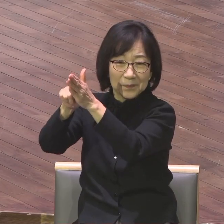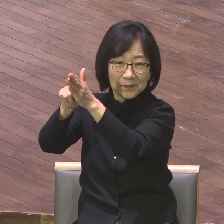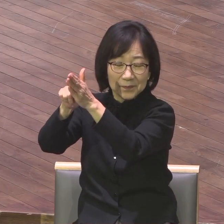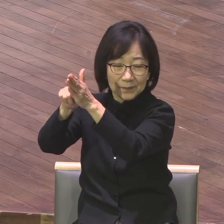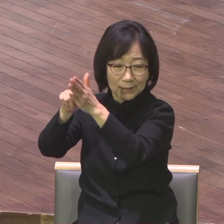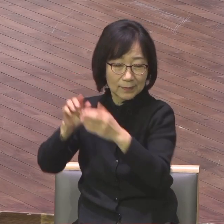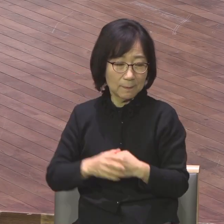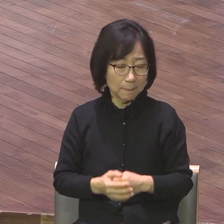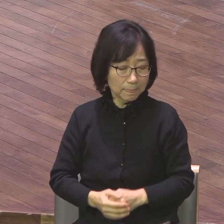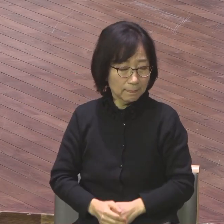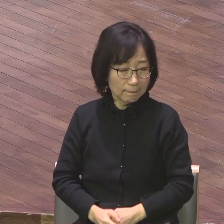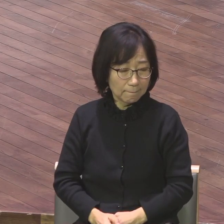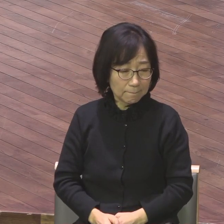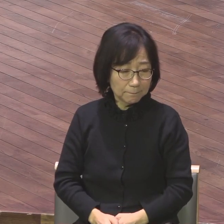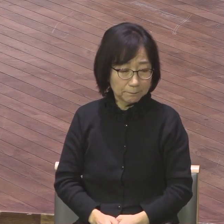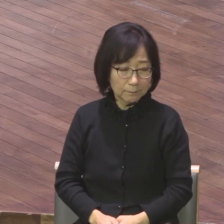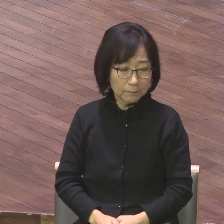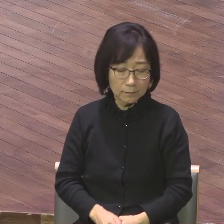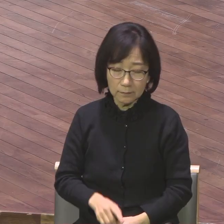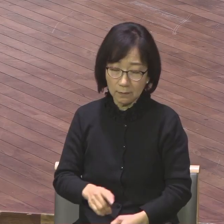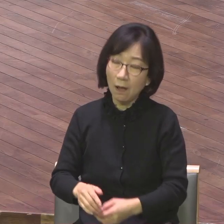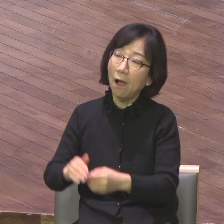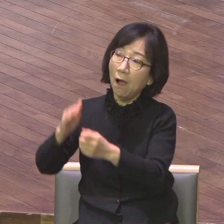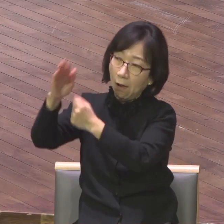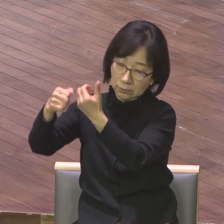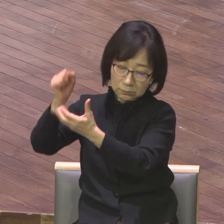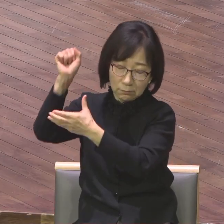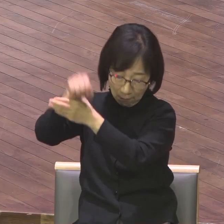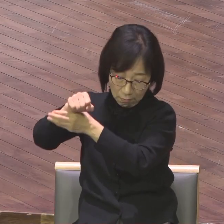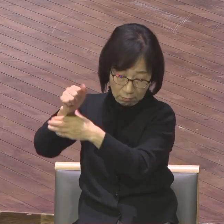누구든지 하나님이 주신 것만큼,